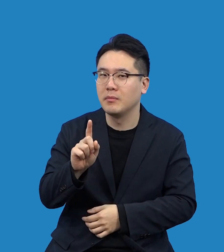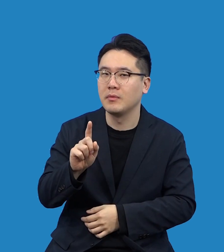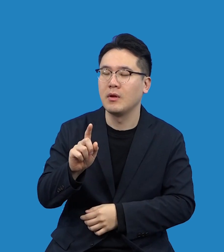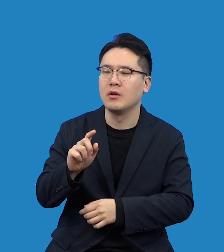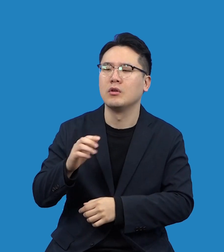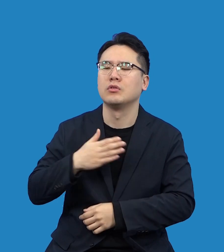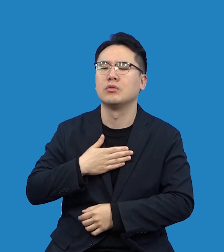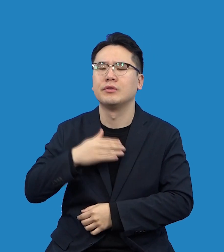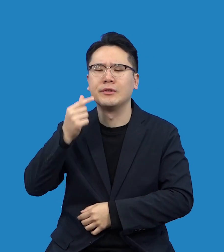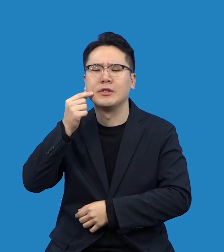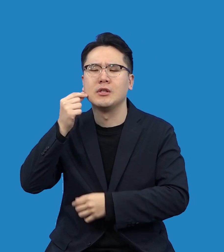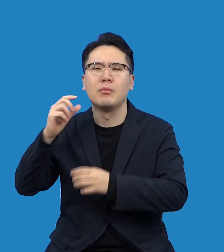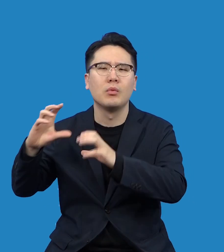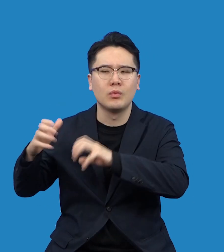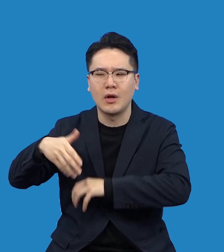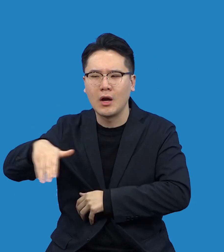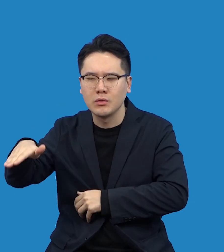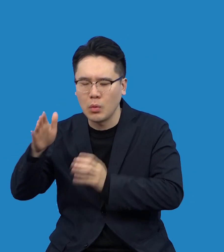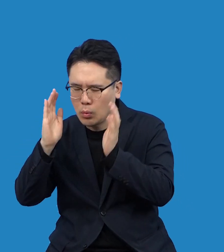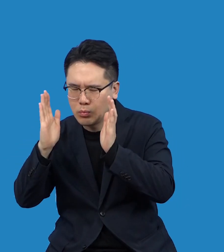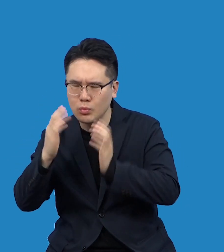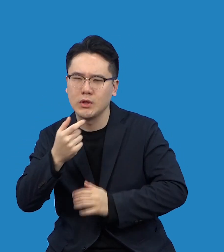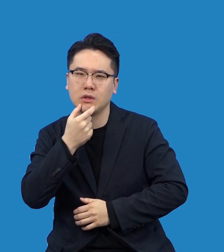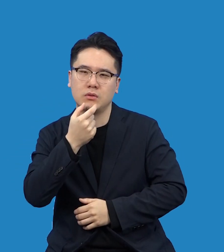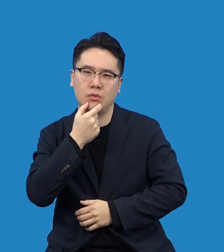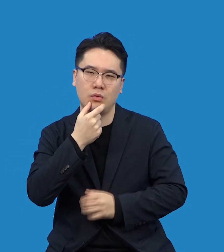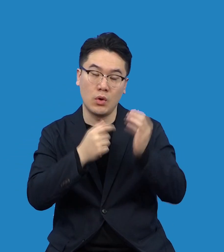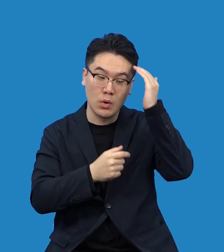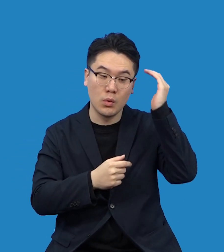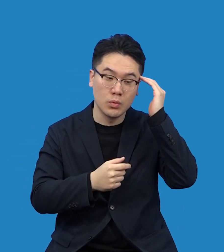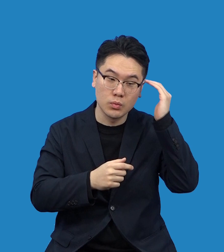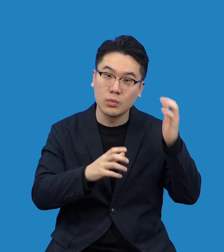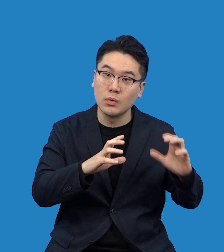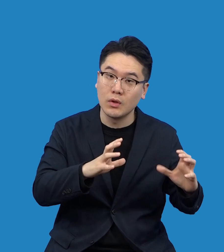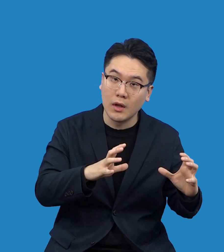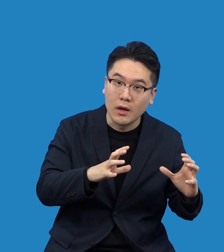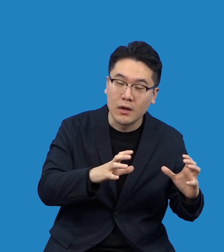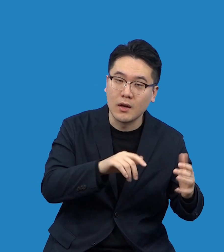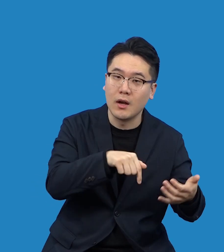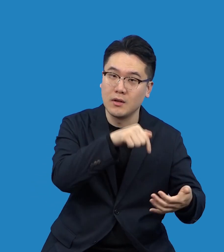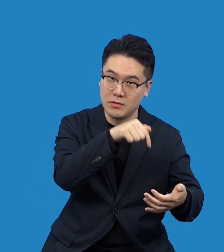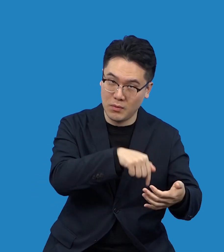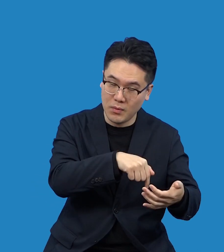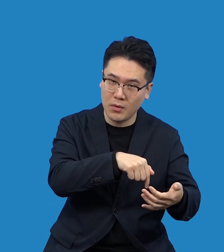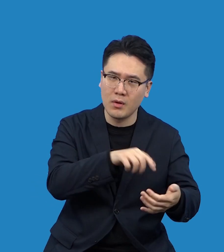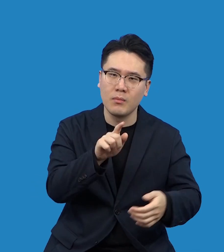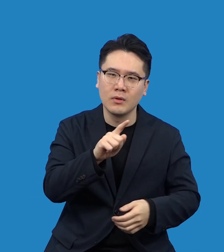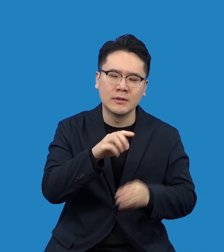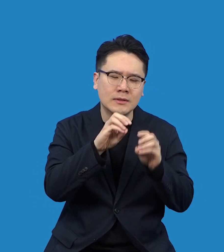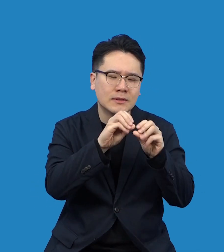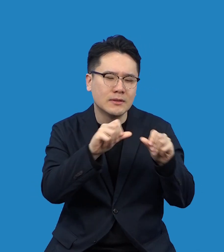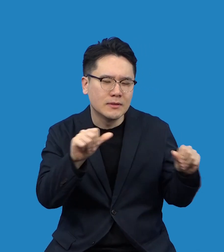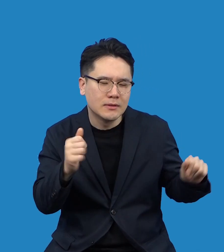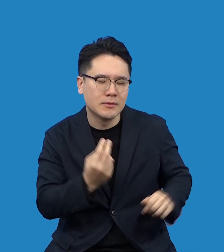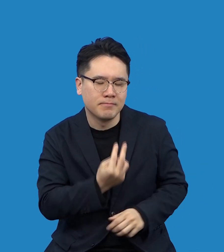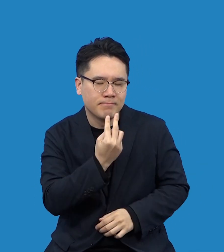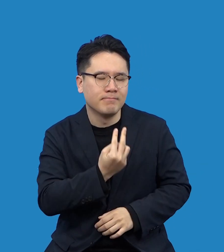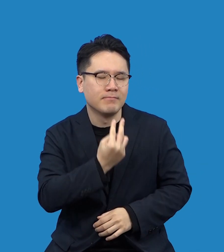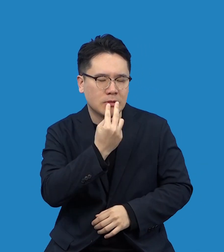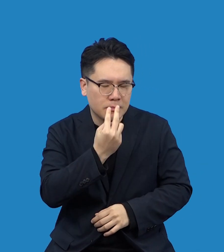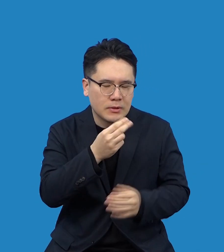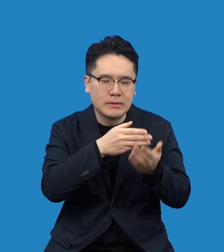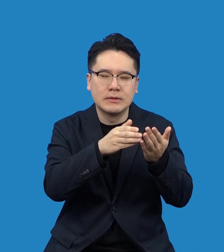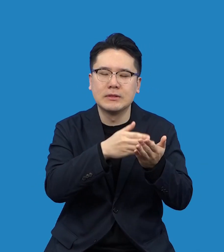조선의 흙 냄새를 맡으며 그림 그리고 싶습니다. 선생님은 중섭에게